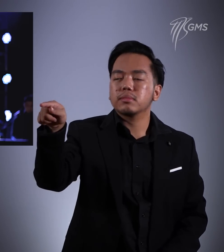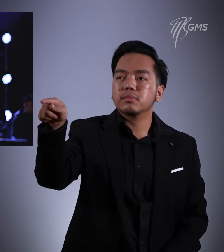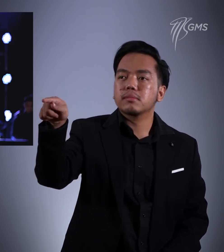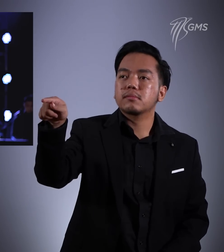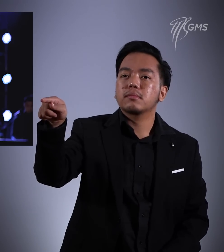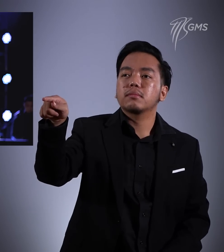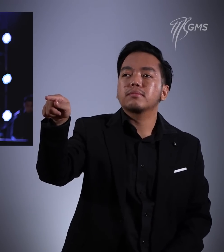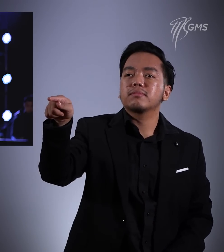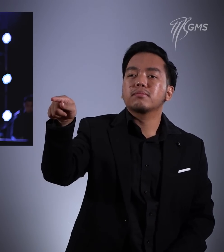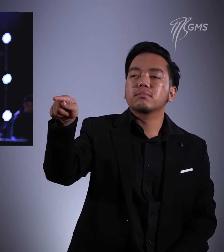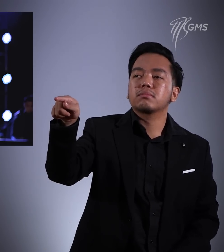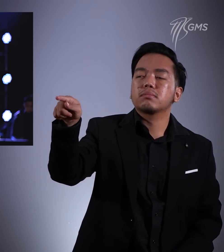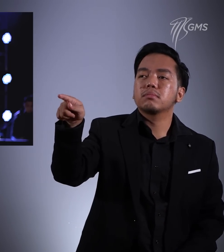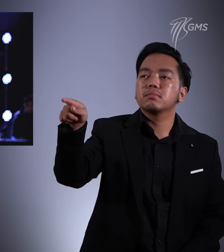rusa.